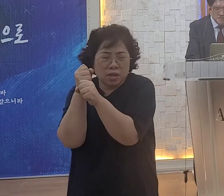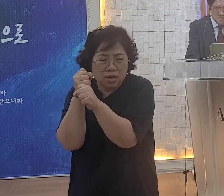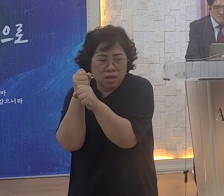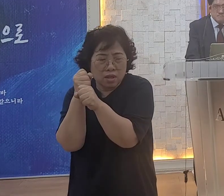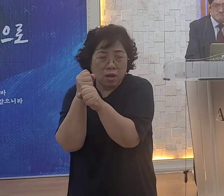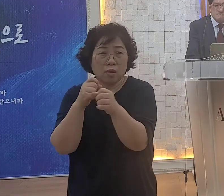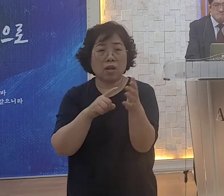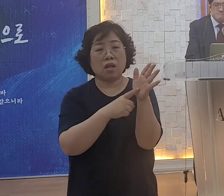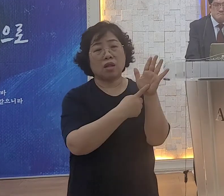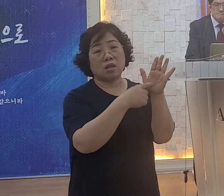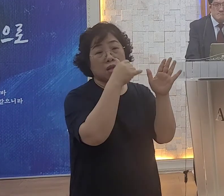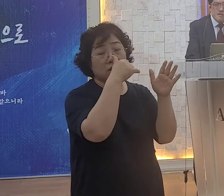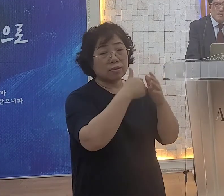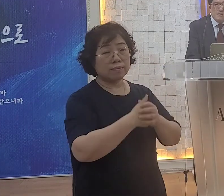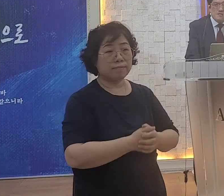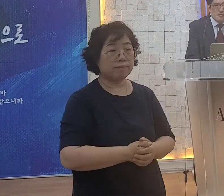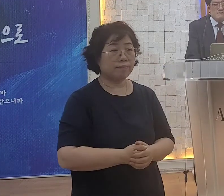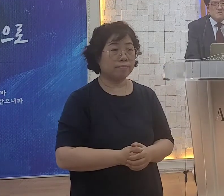말하지 않습니까?